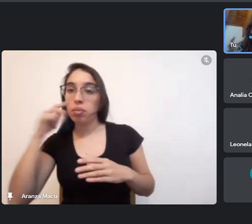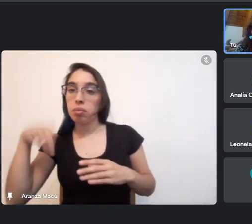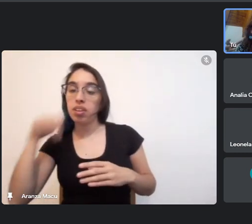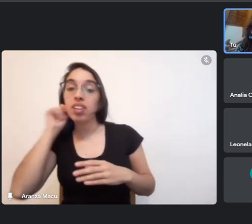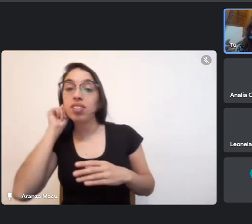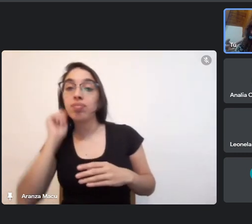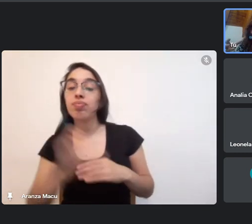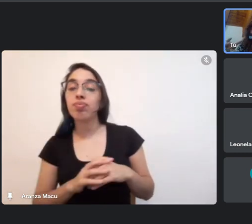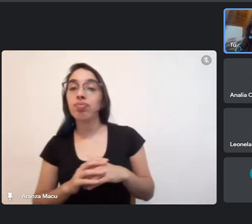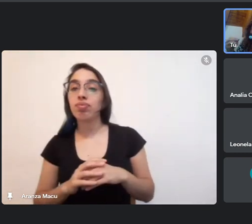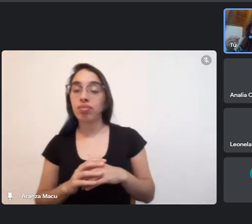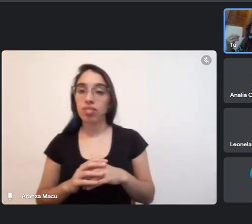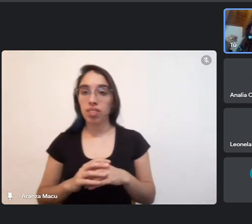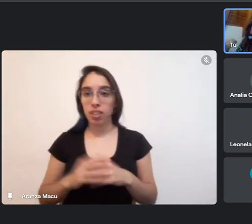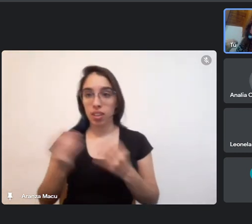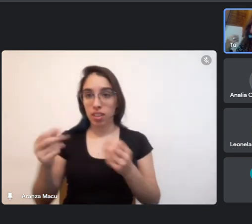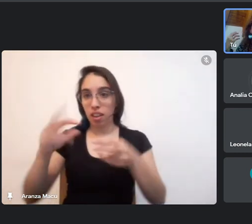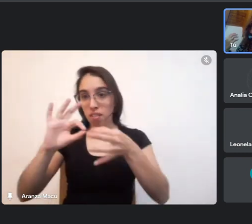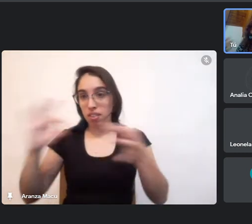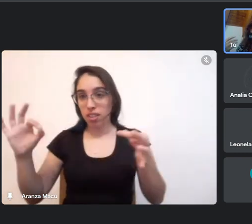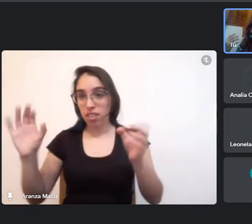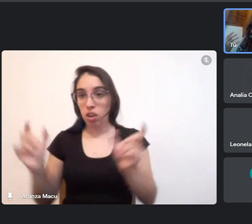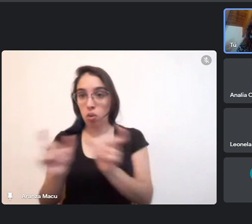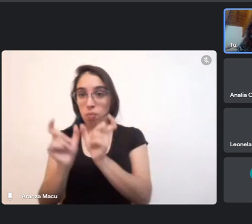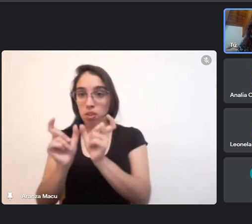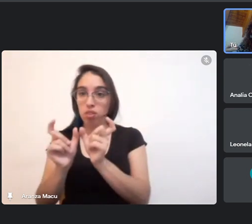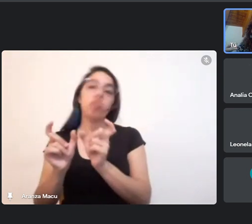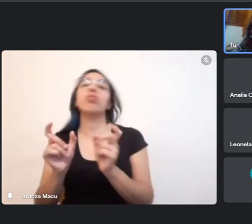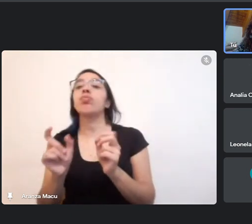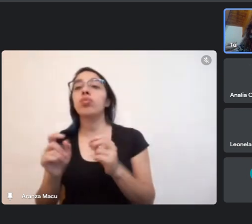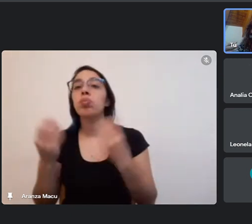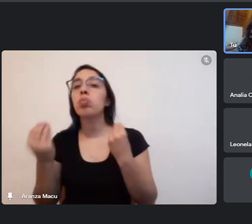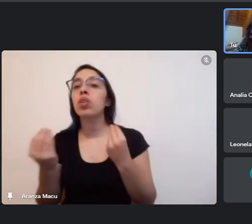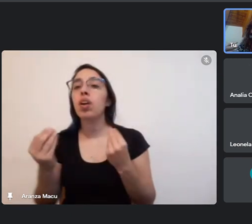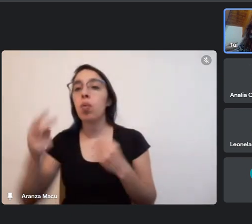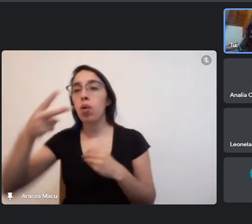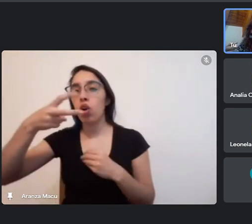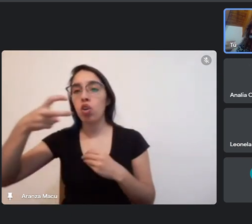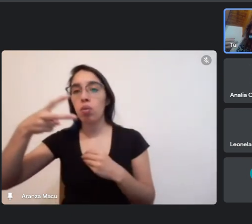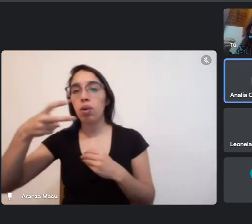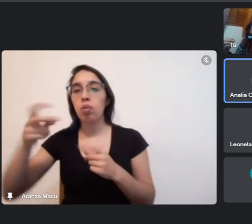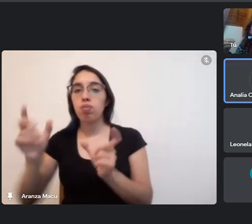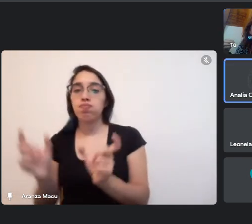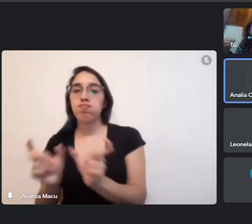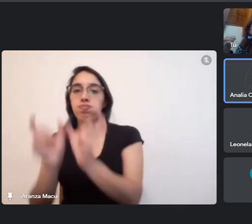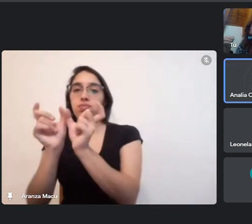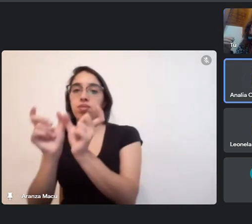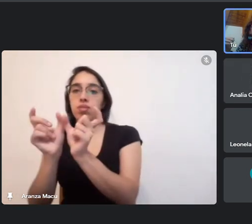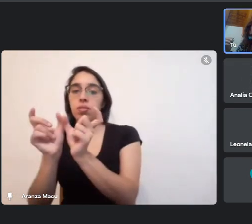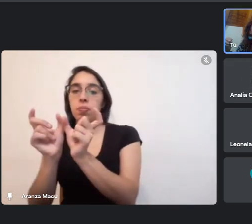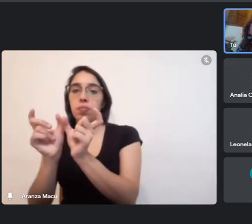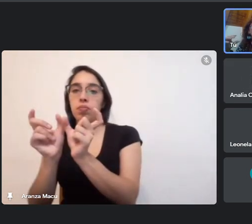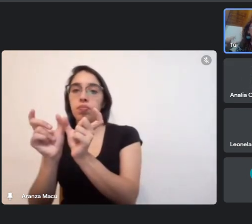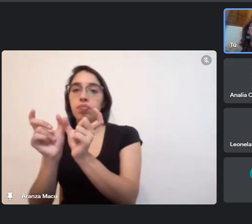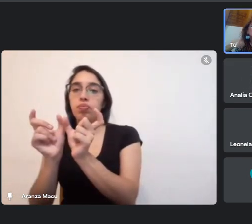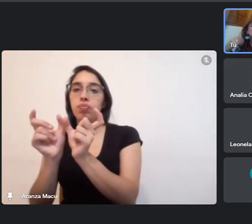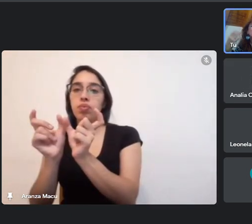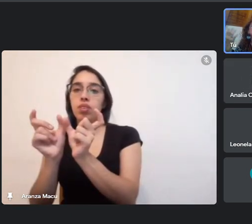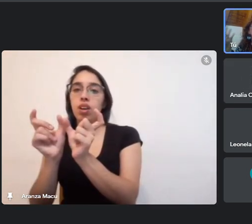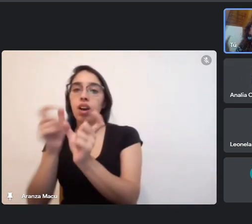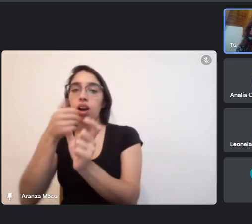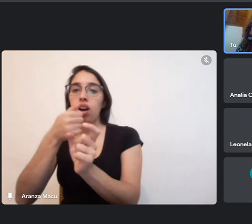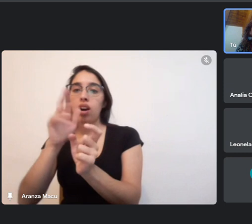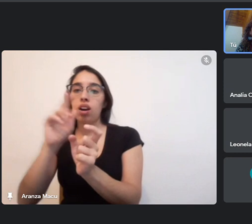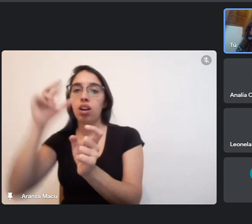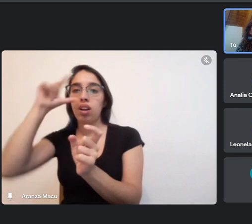viviendo, es personas están viviendo, ¿sí? Pero este están está como un